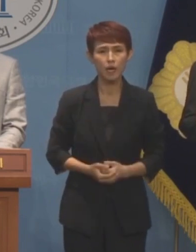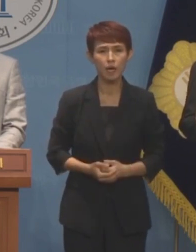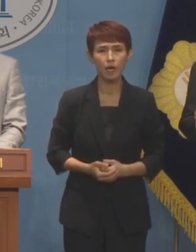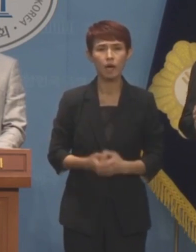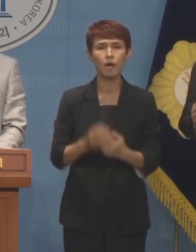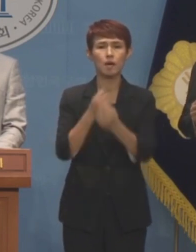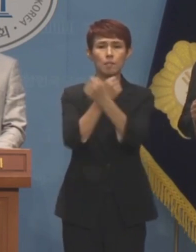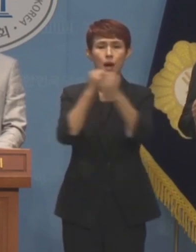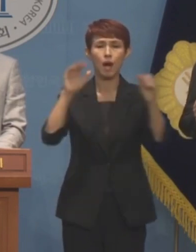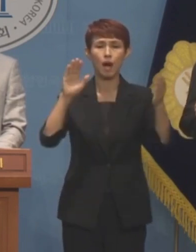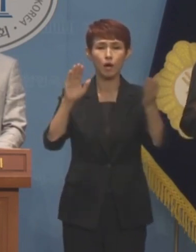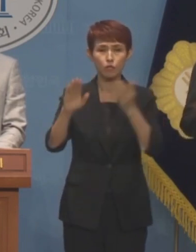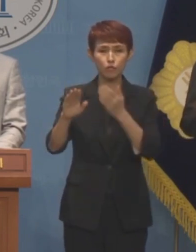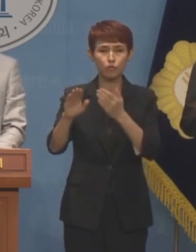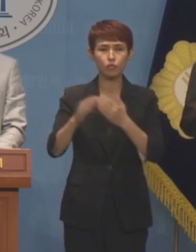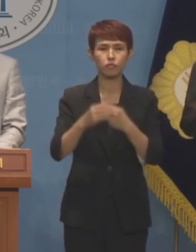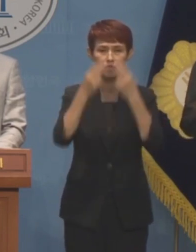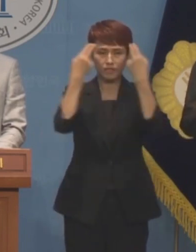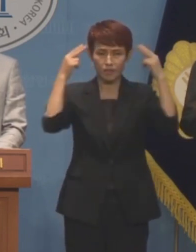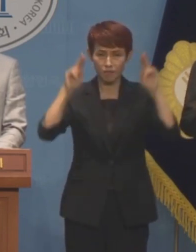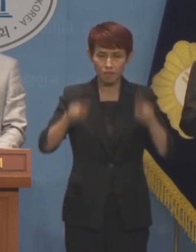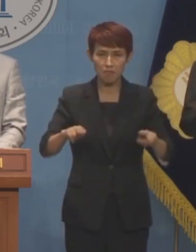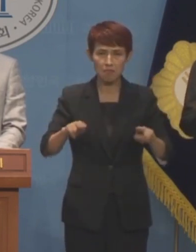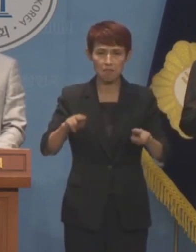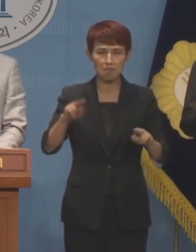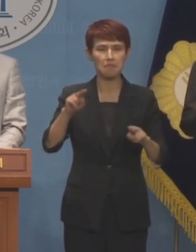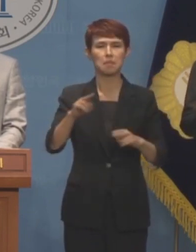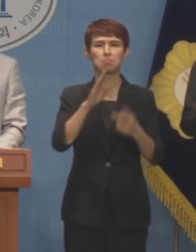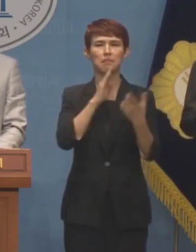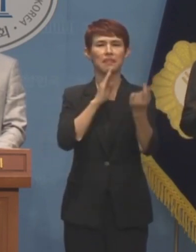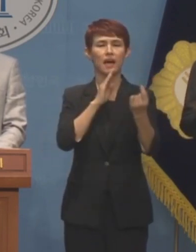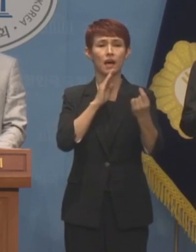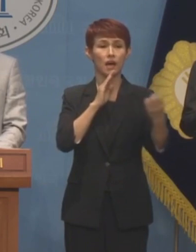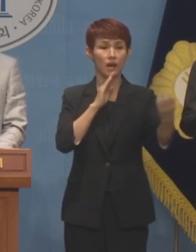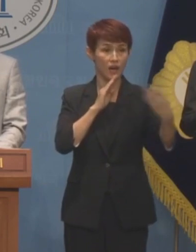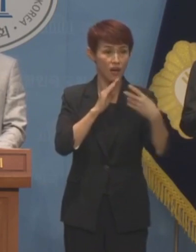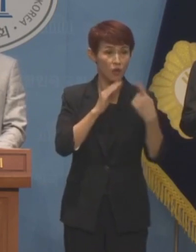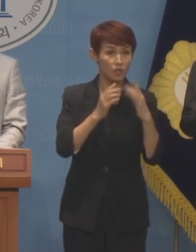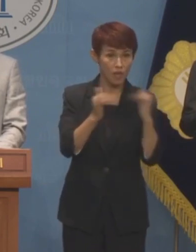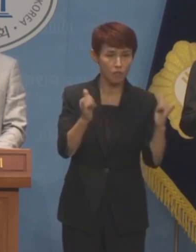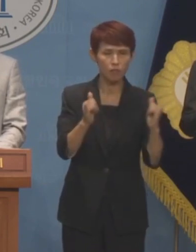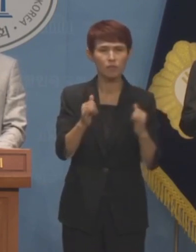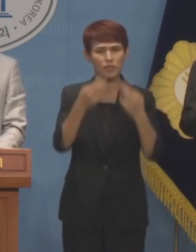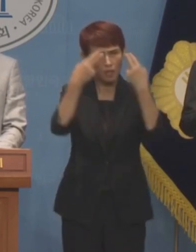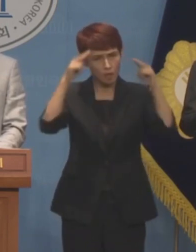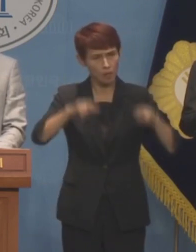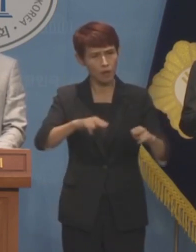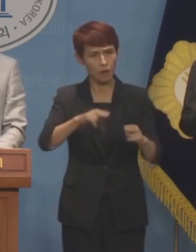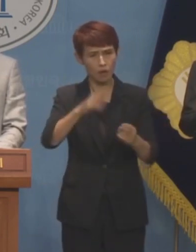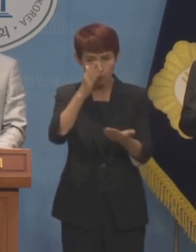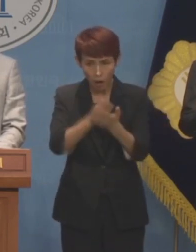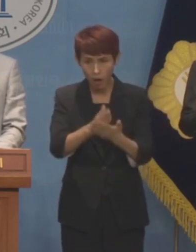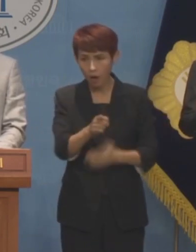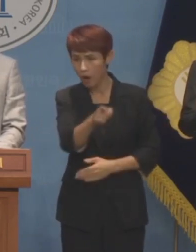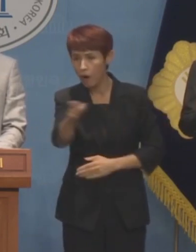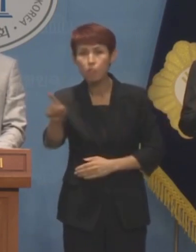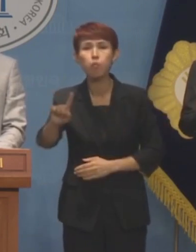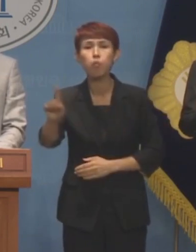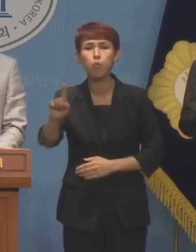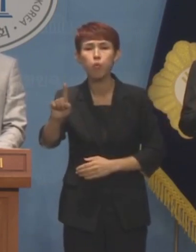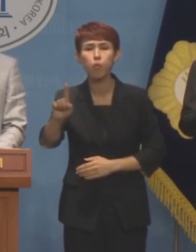해방 후 신사참배를 합리화했던 사람들에게 그러면 신사참배를 하지 않은 사람들은